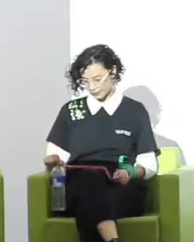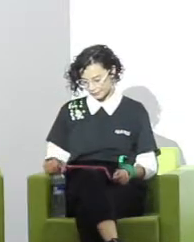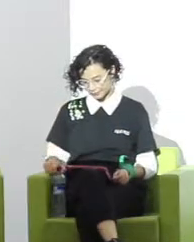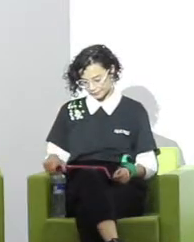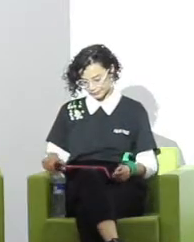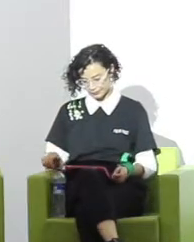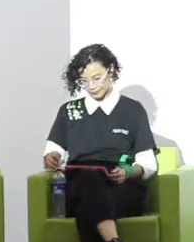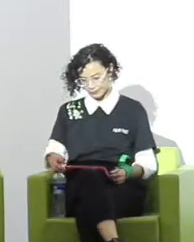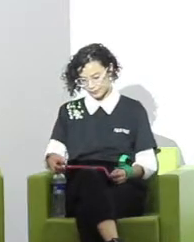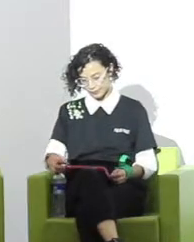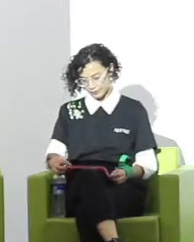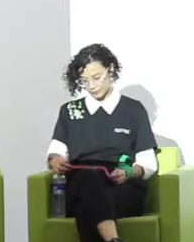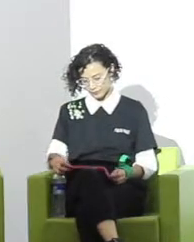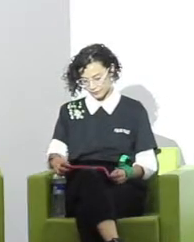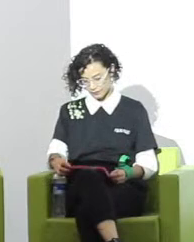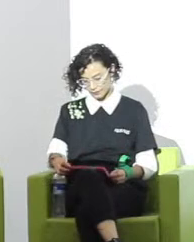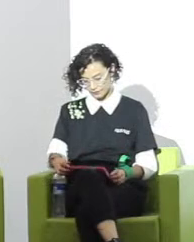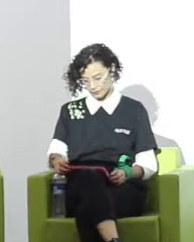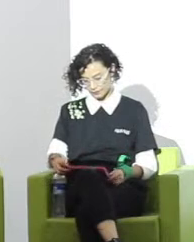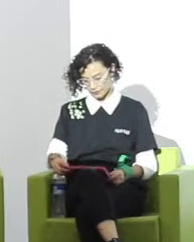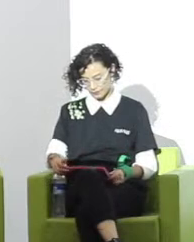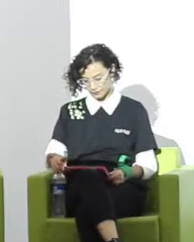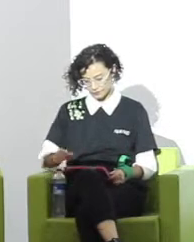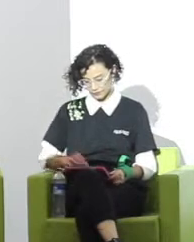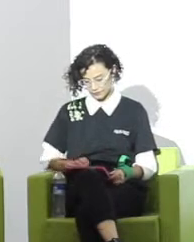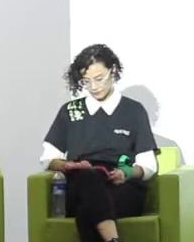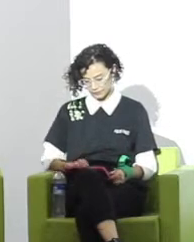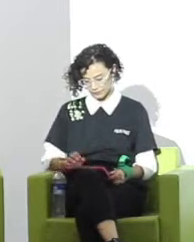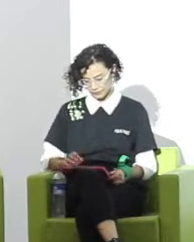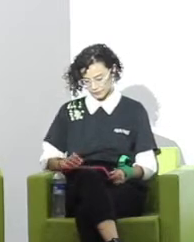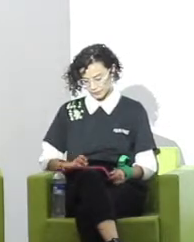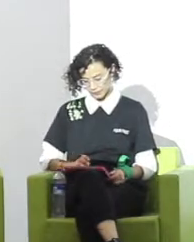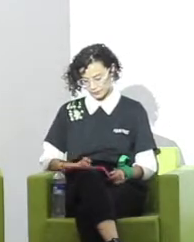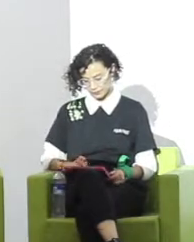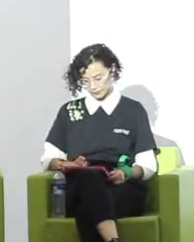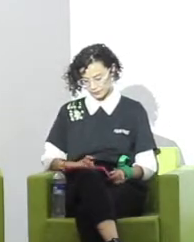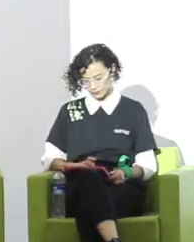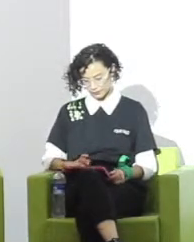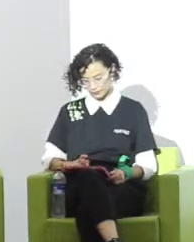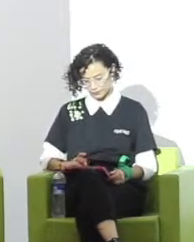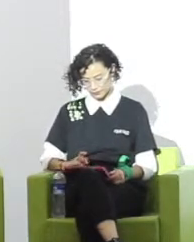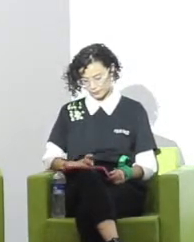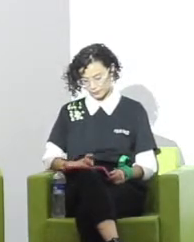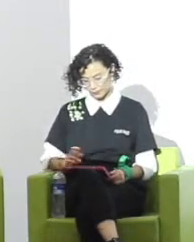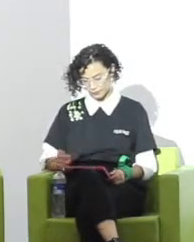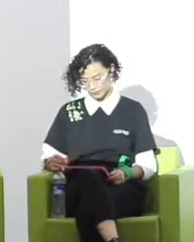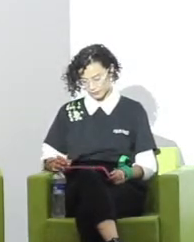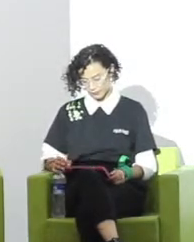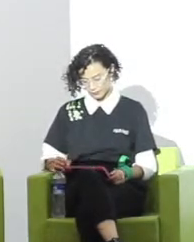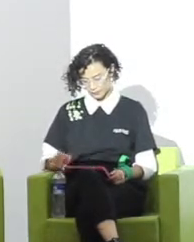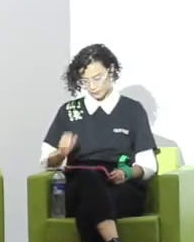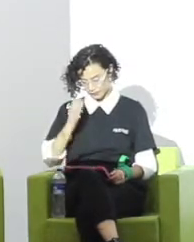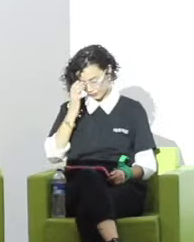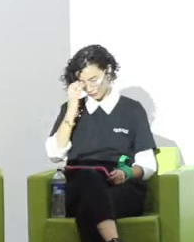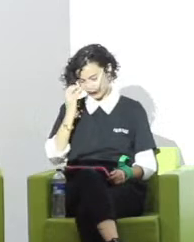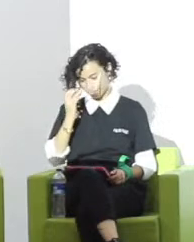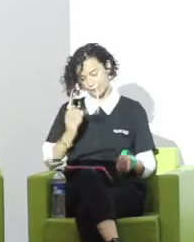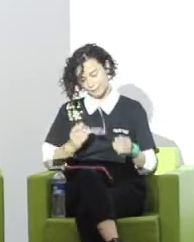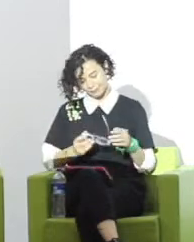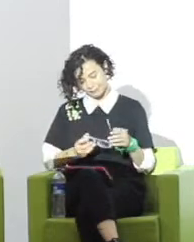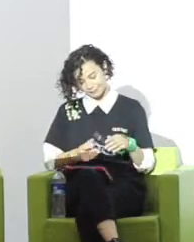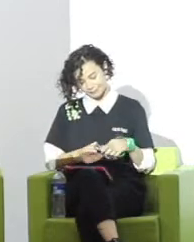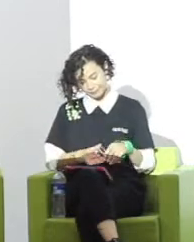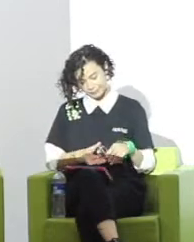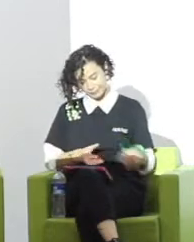transfeministas y la revista feminista ácida y también de Chicas Poderosas Colombia organizaciones que